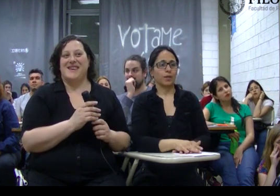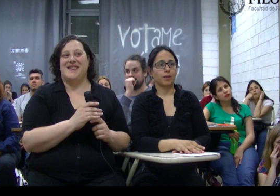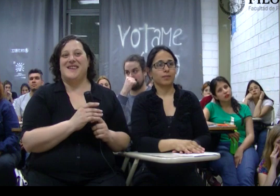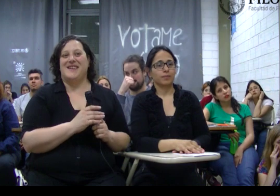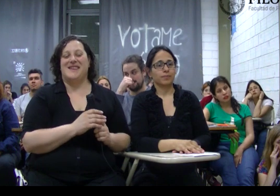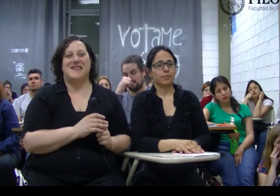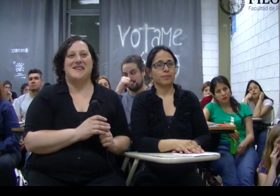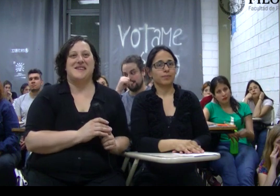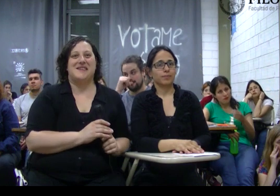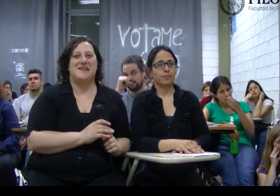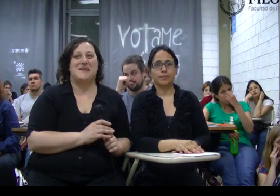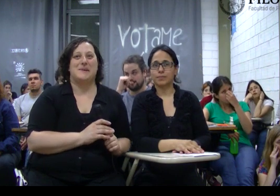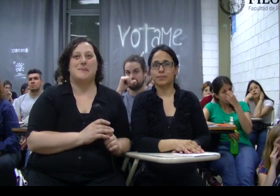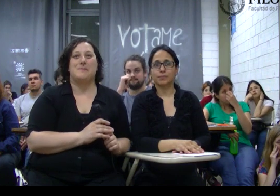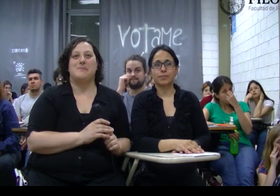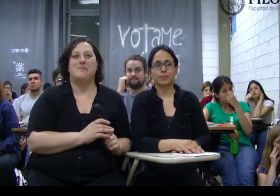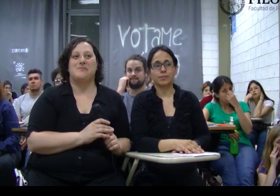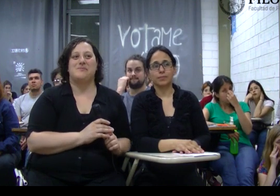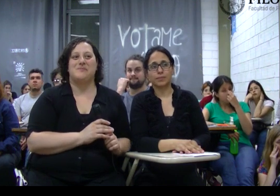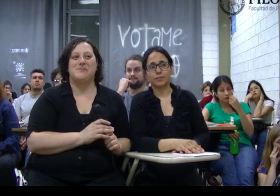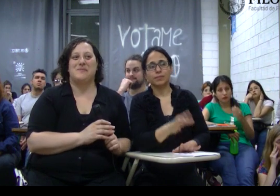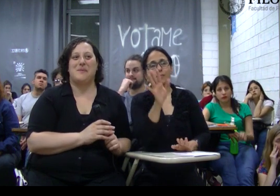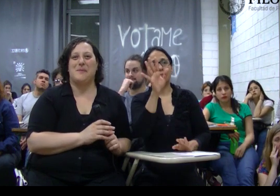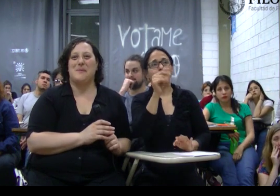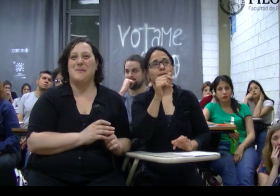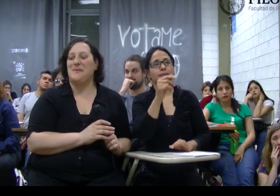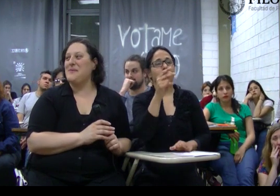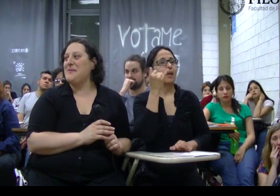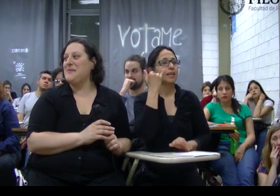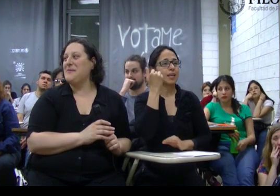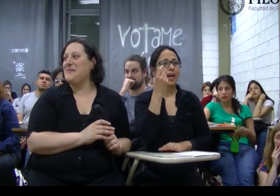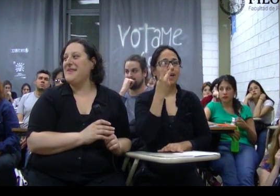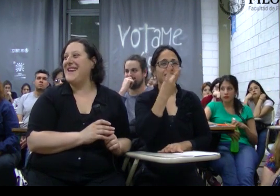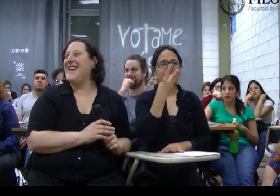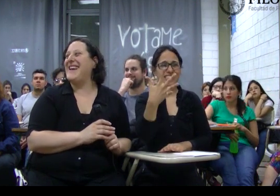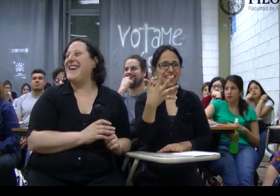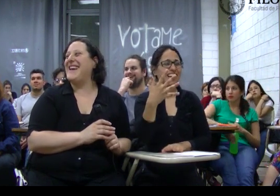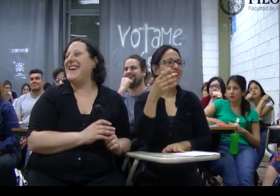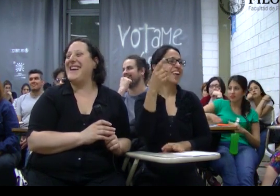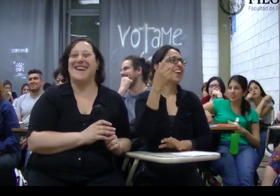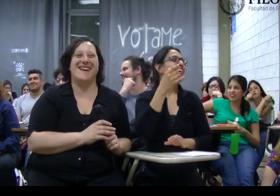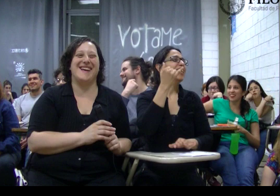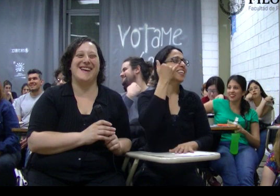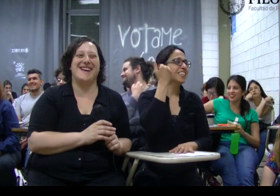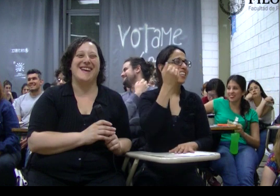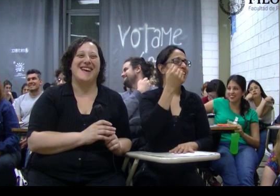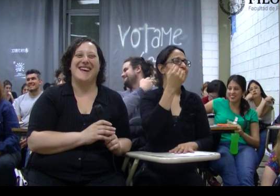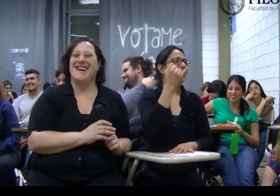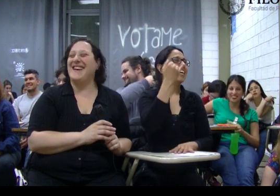Sí. ¿Vamos 25 minutos? ¿Todavía tenemos 20? No.